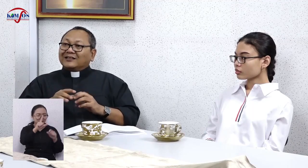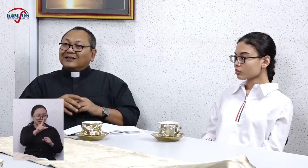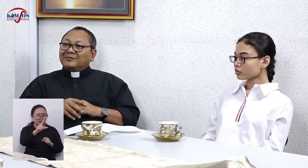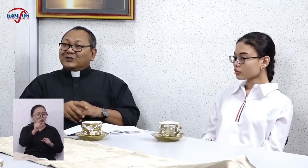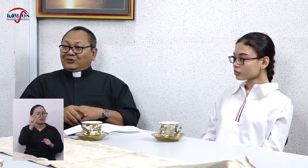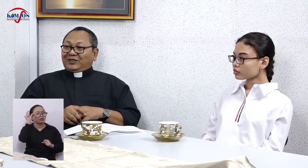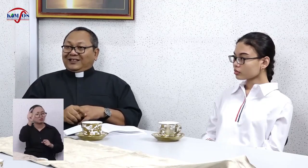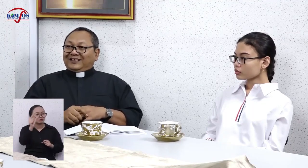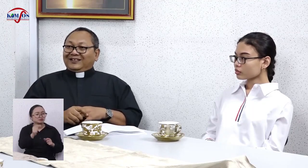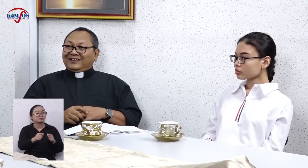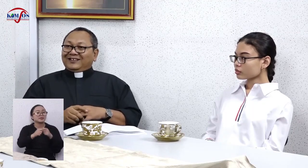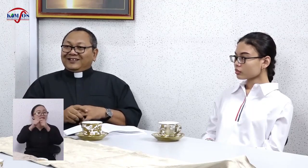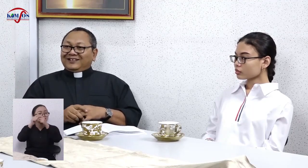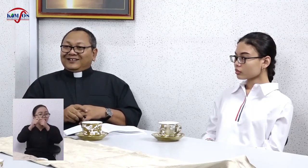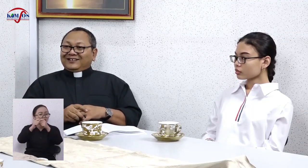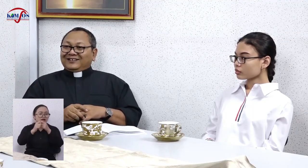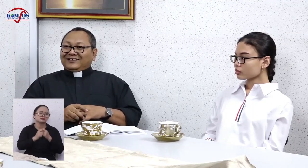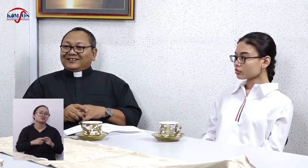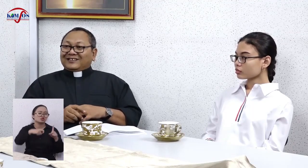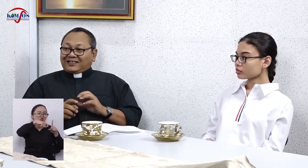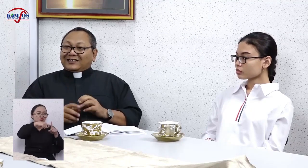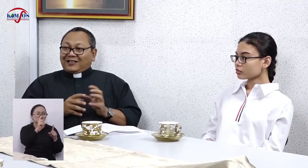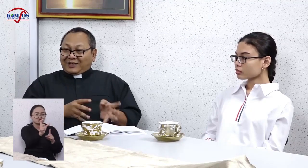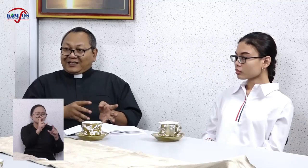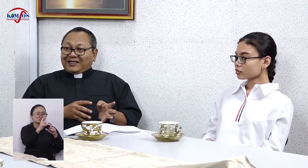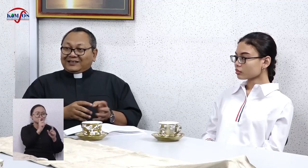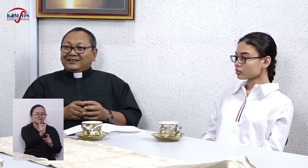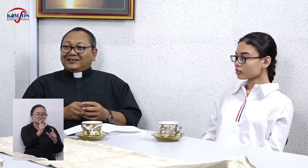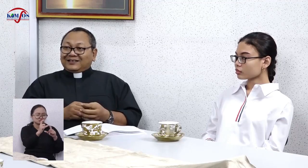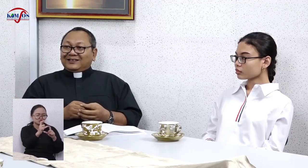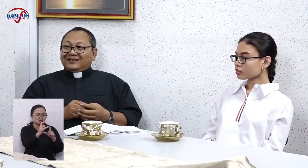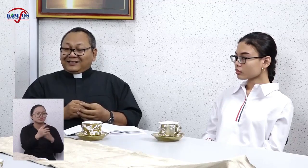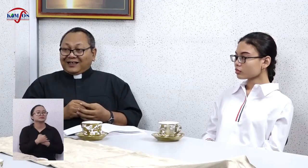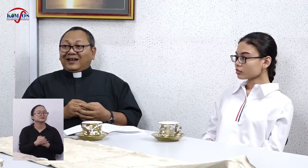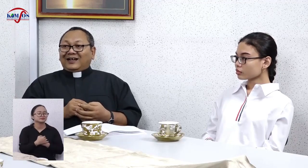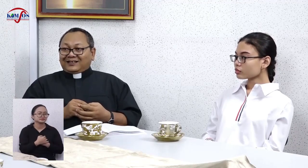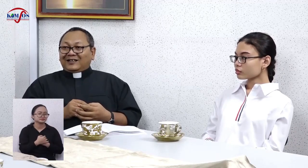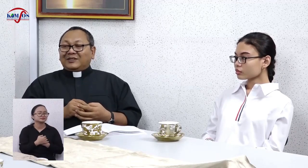yang bisa tuli saya yang disiapkan